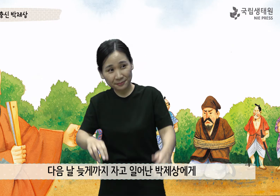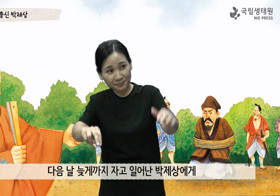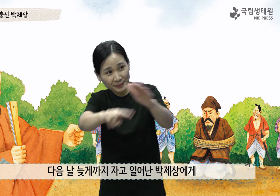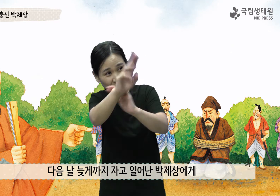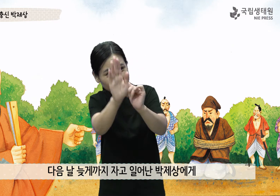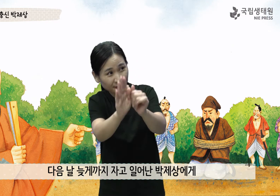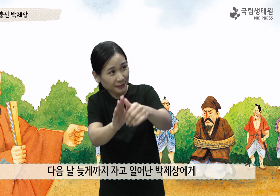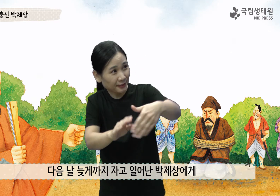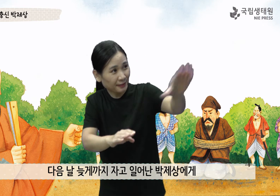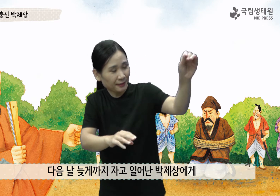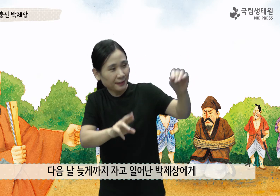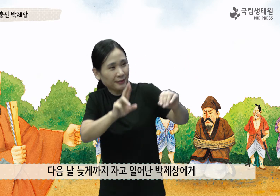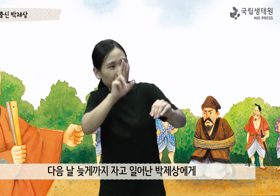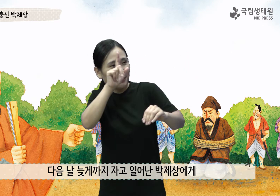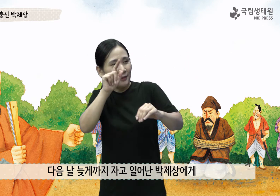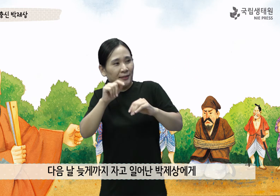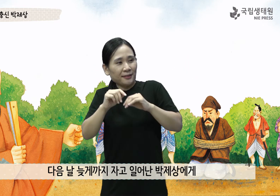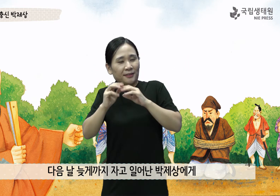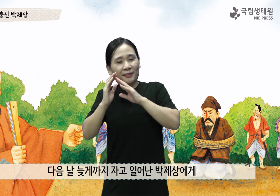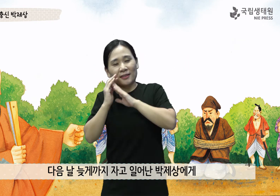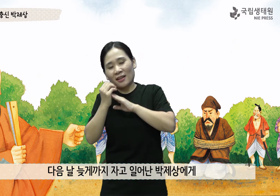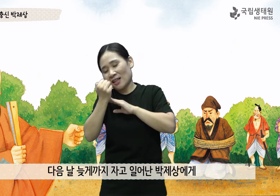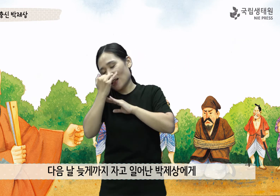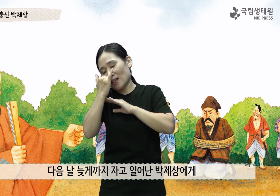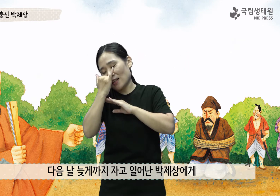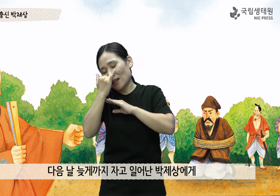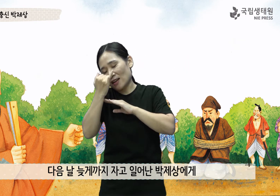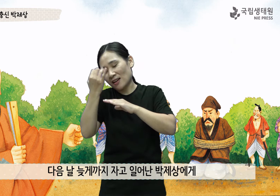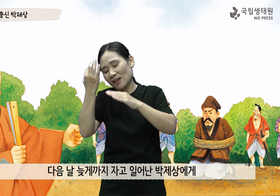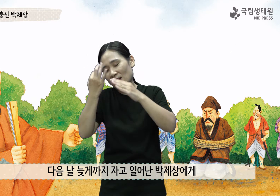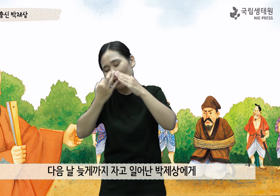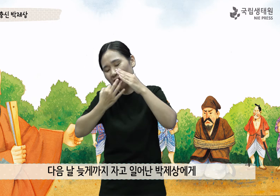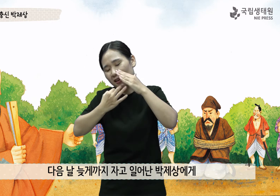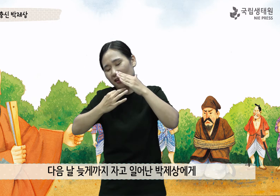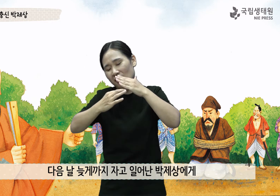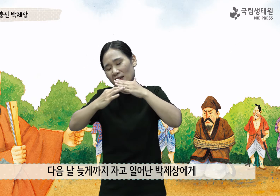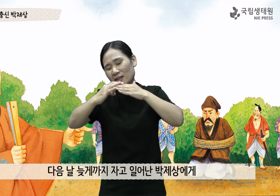다음 날 늦게까지 자고 일어난 박재상에게